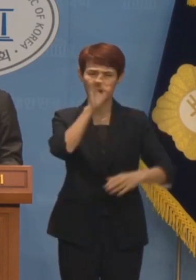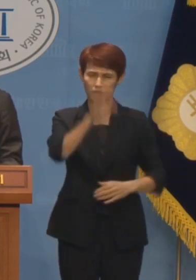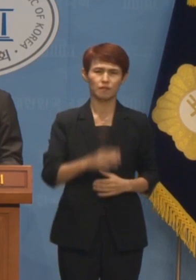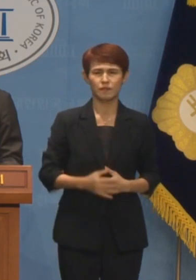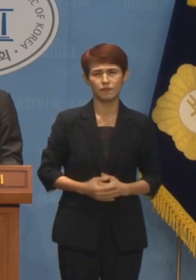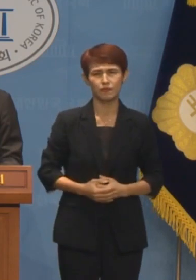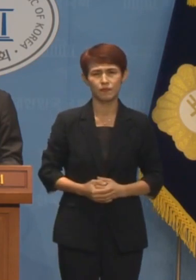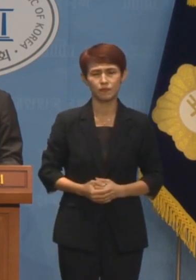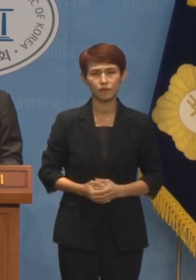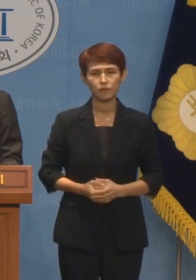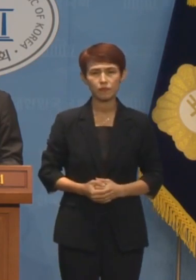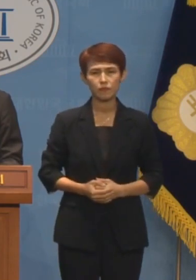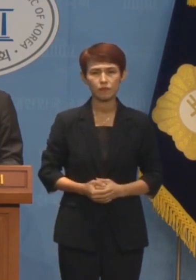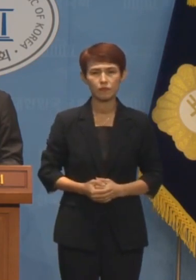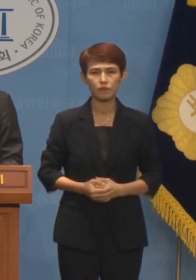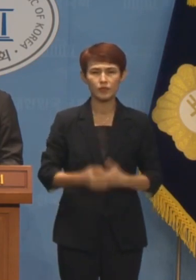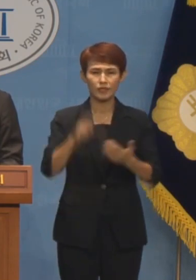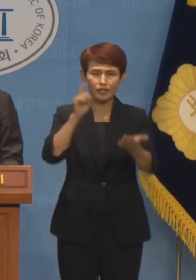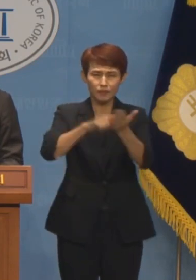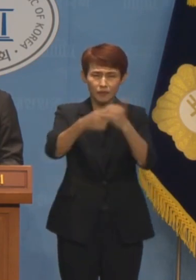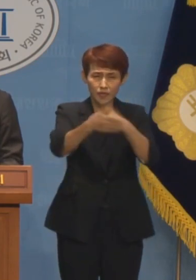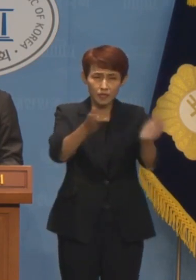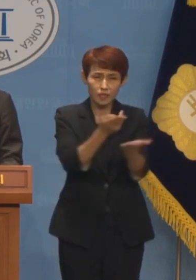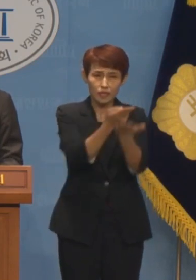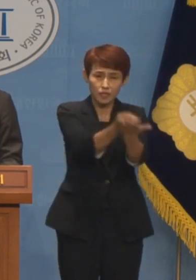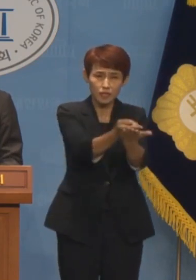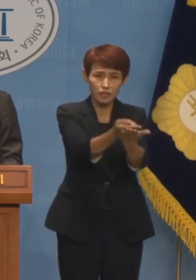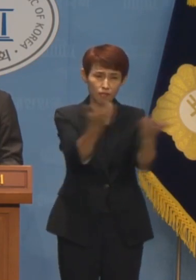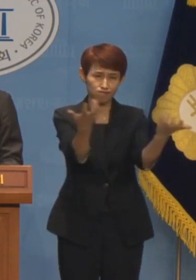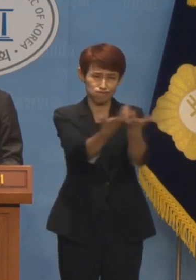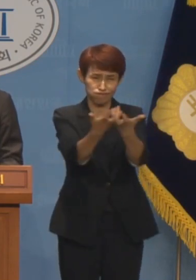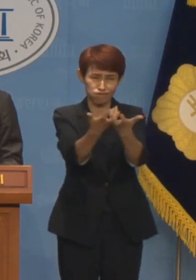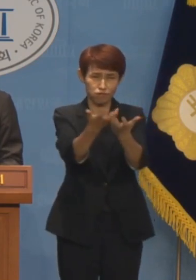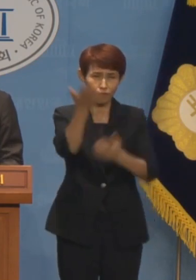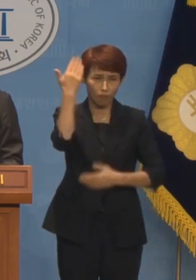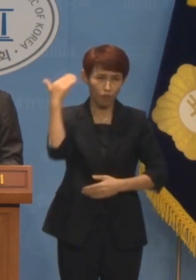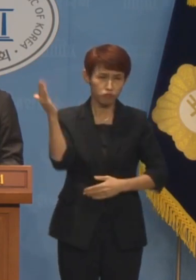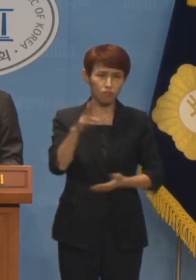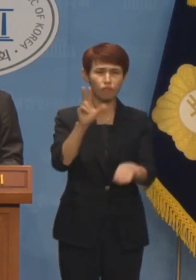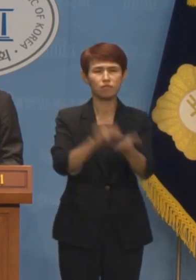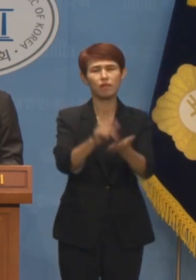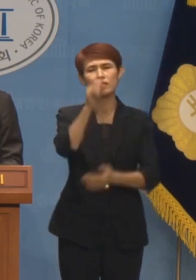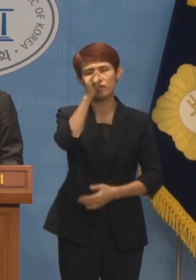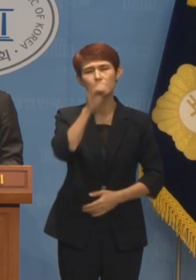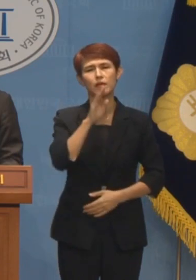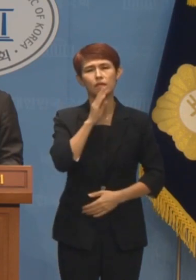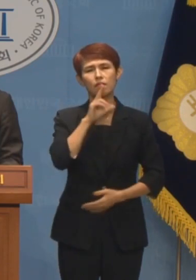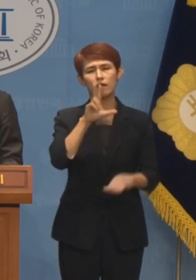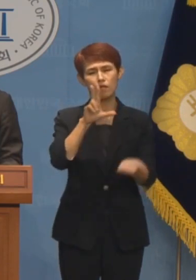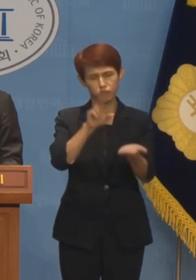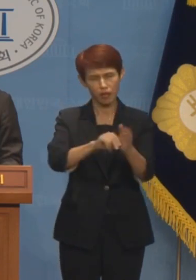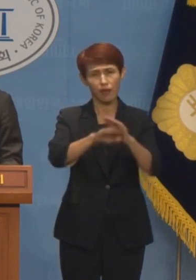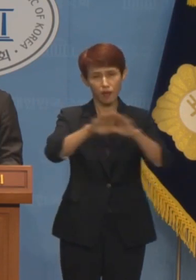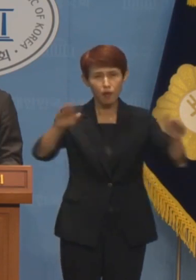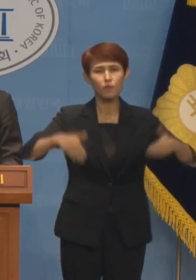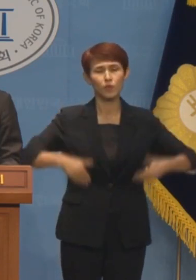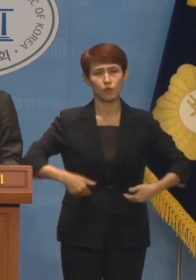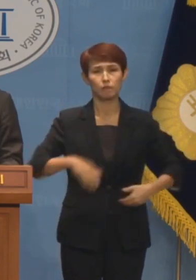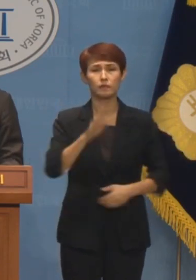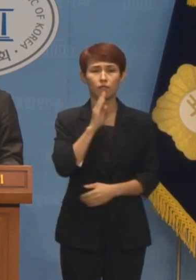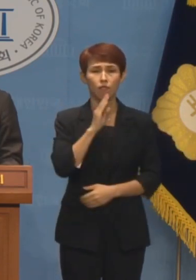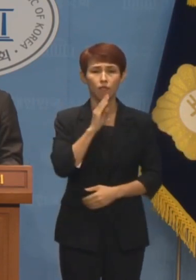응급실 과밀화 문제는 오래전부터 지적돼 왔고 해결되어야 할 사안입니다.